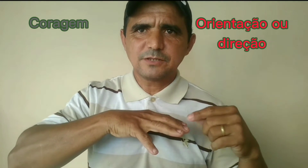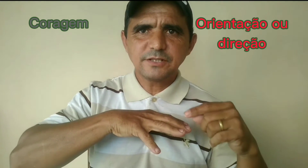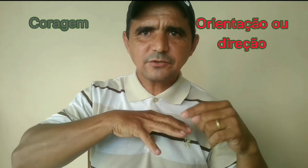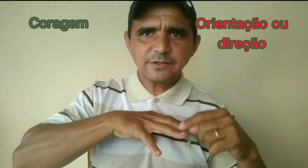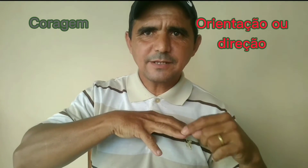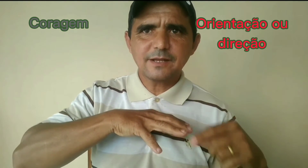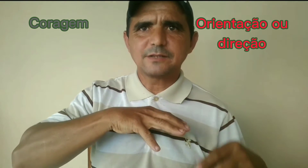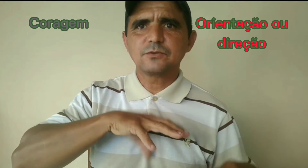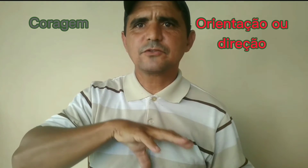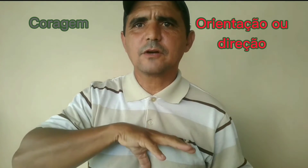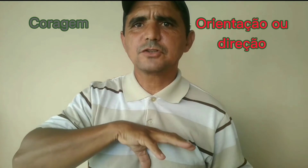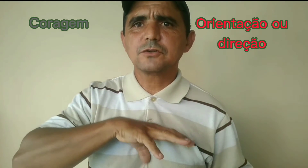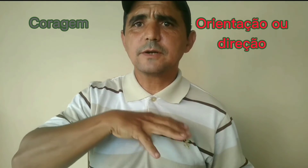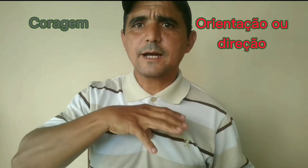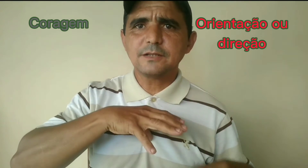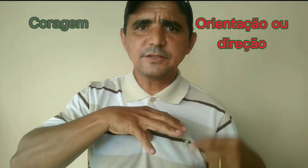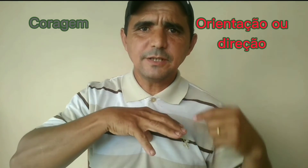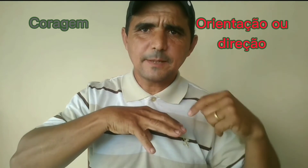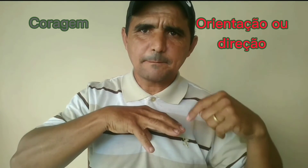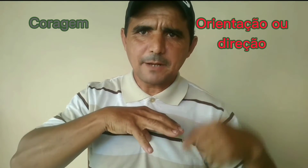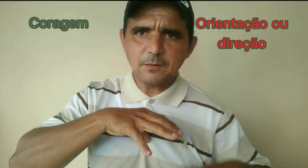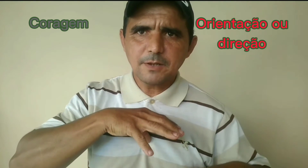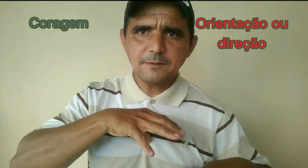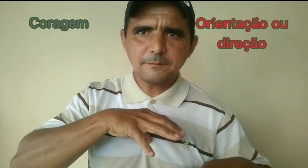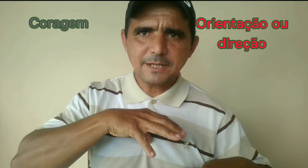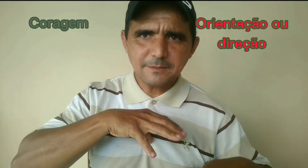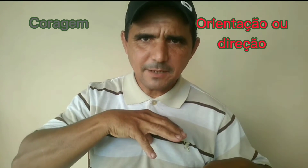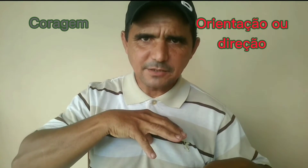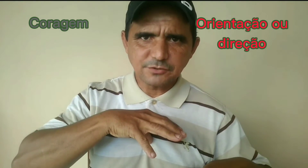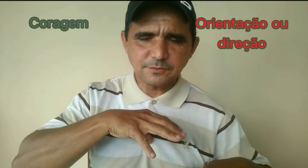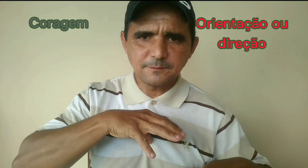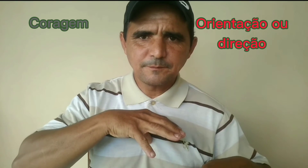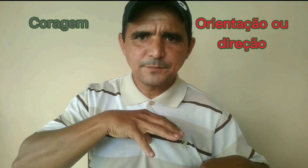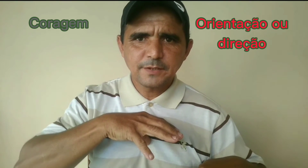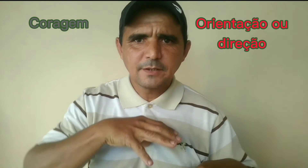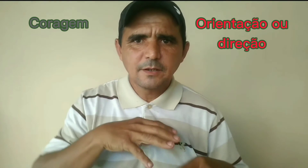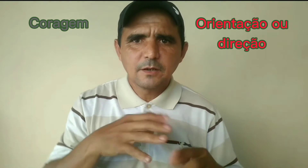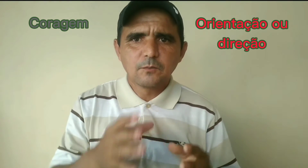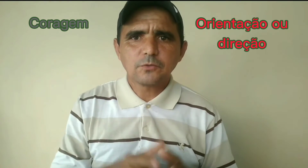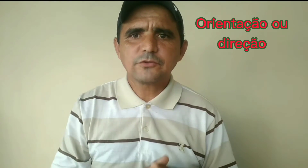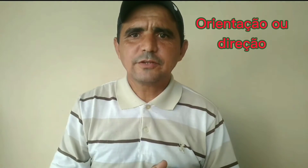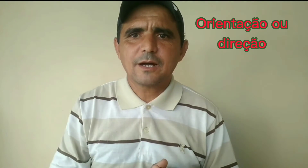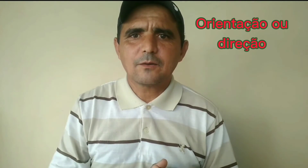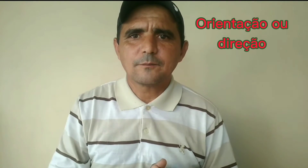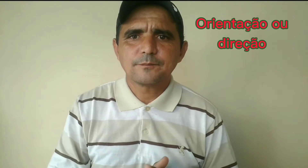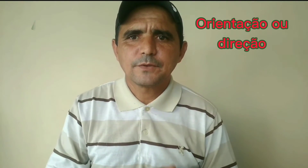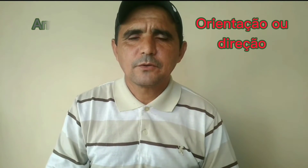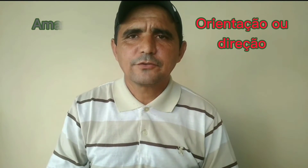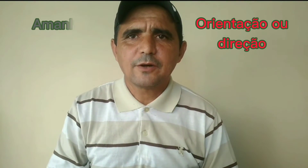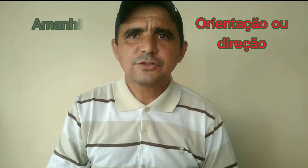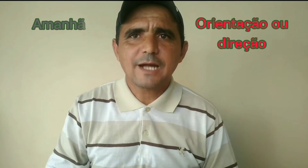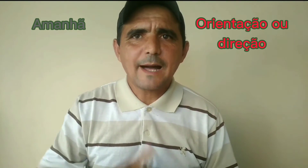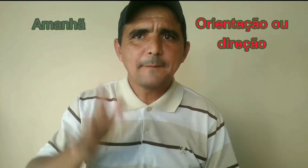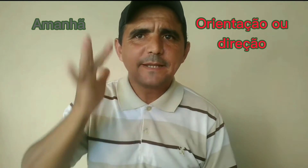a direcionalidade do sinal de coragem é palma para baixo. O outro sinal, o sinal de